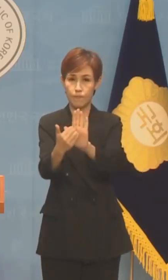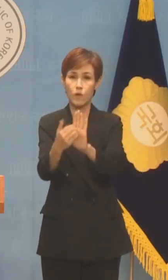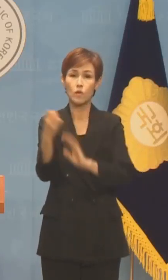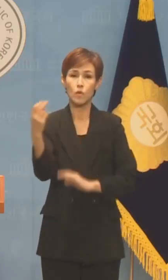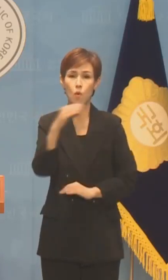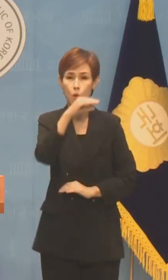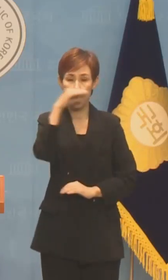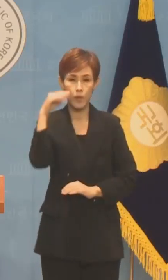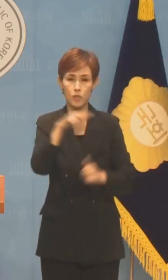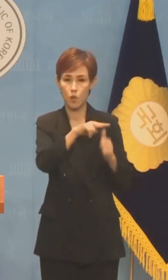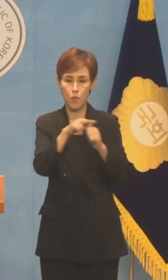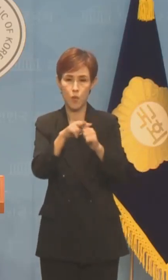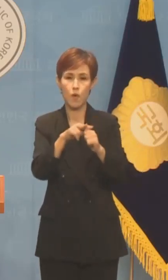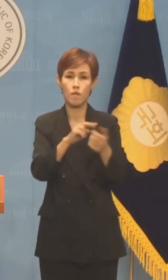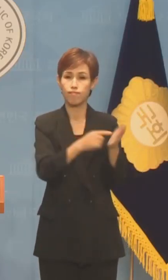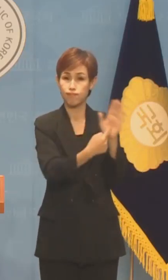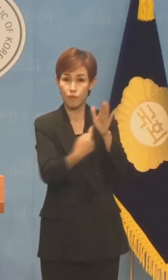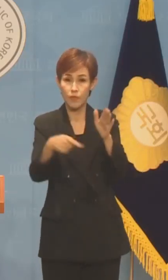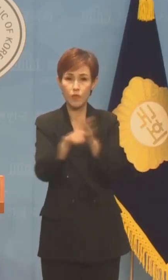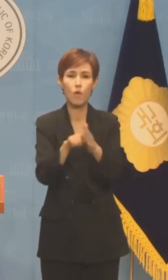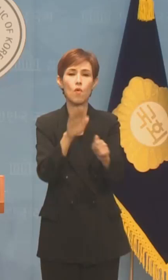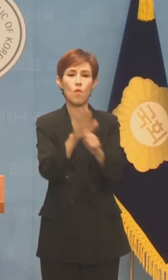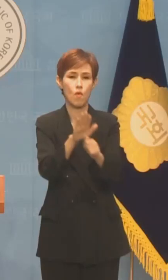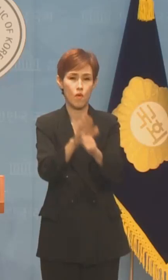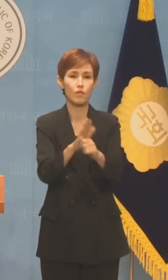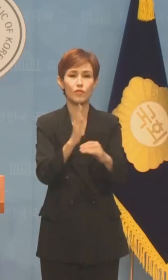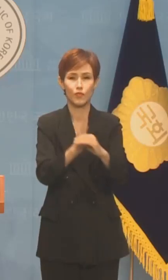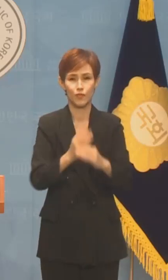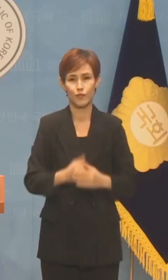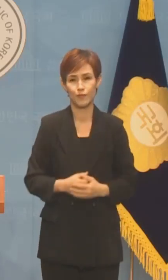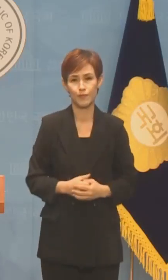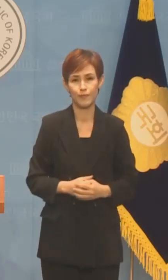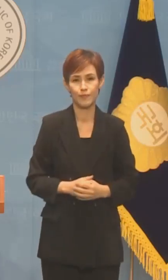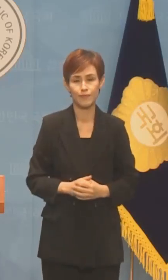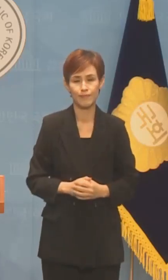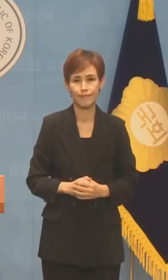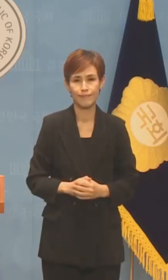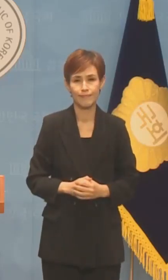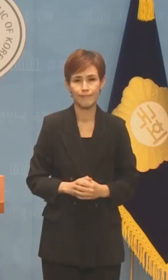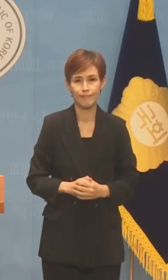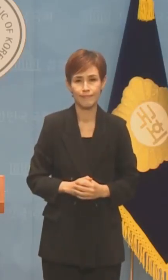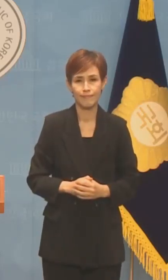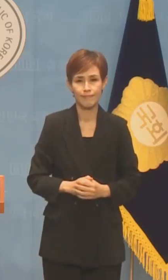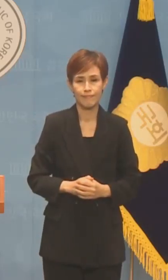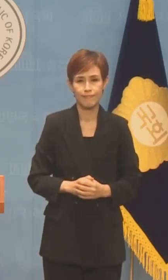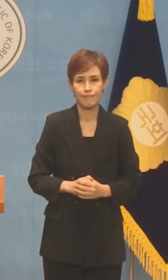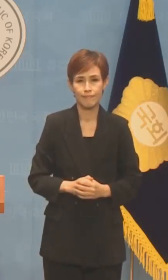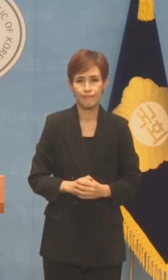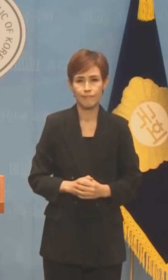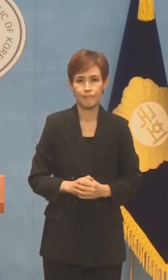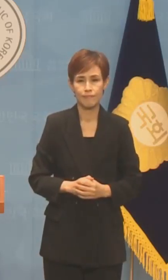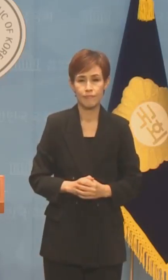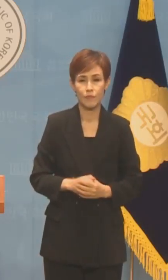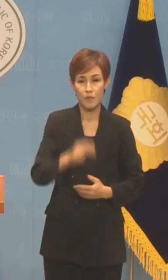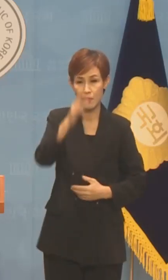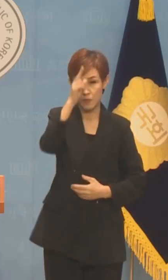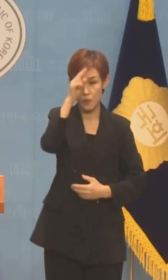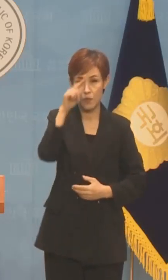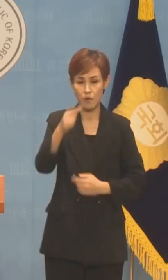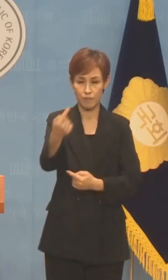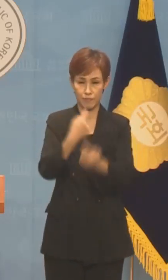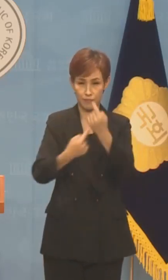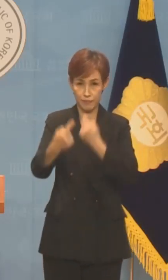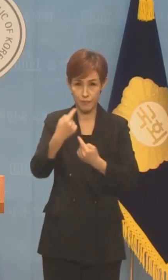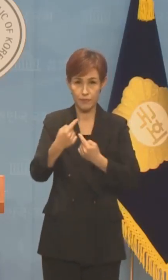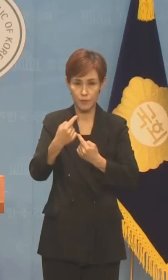올바른 정보가 확산되도록 돕는 데 크게 기여하고 있다는 점을 아울러 보고드립니다. 특히 민주파출소의 제보